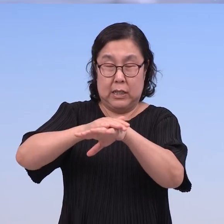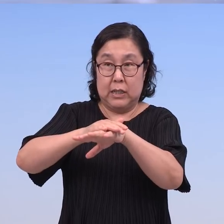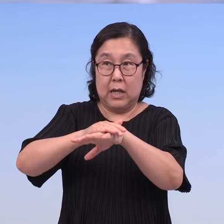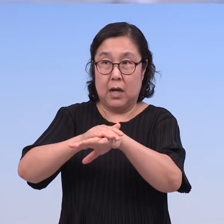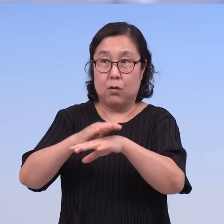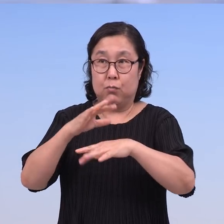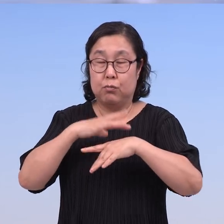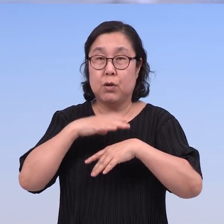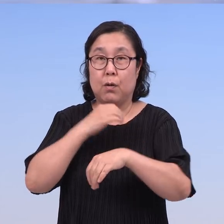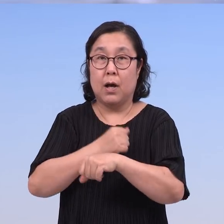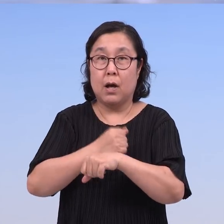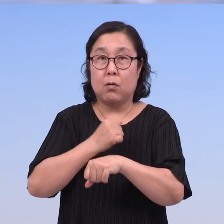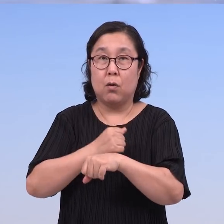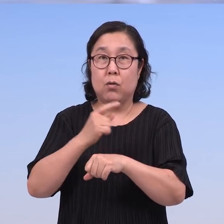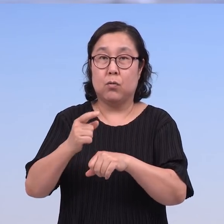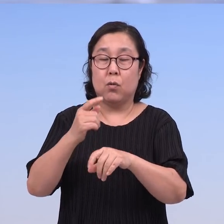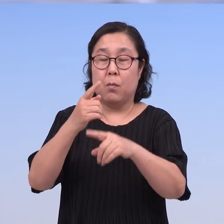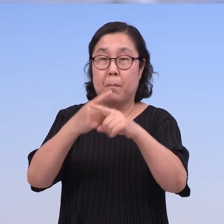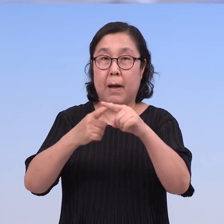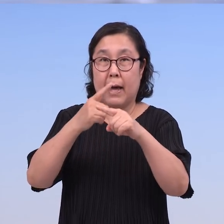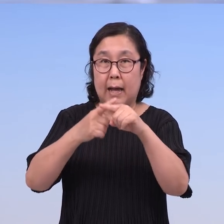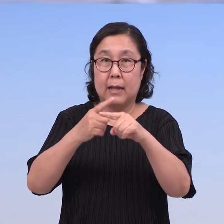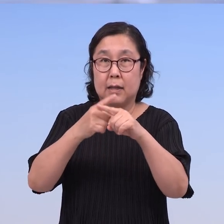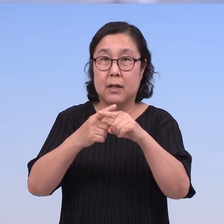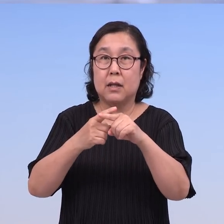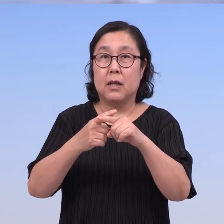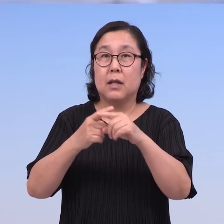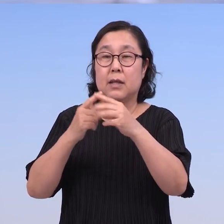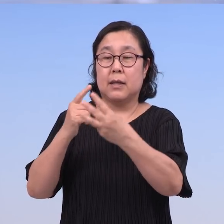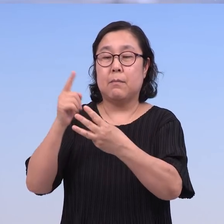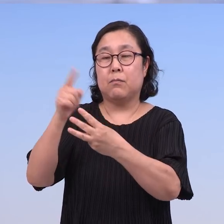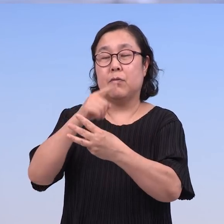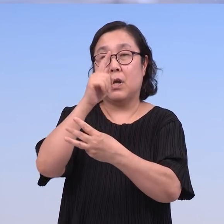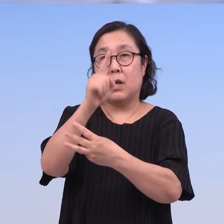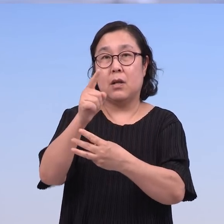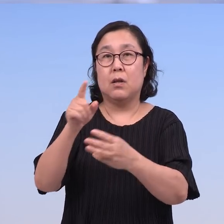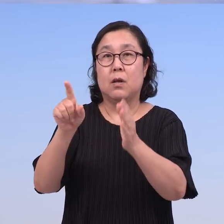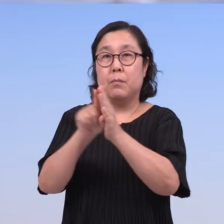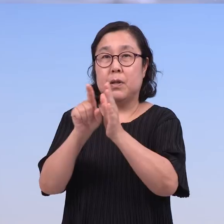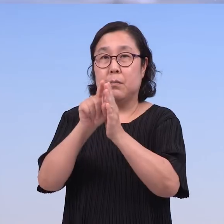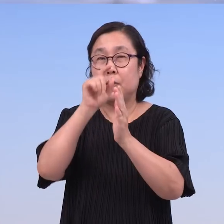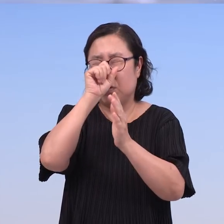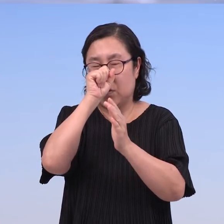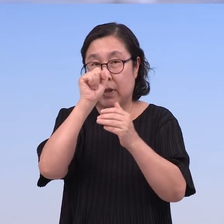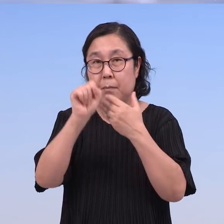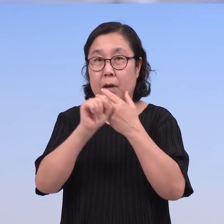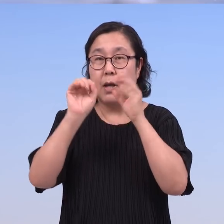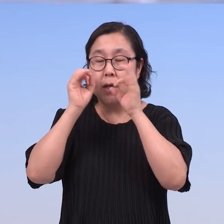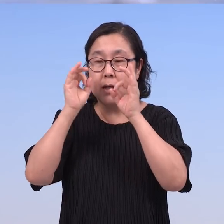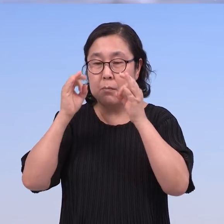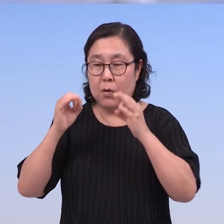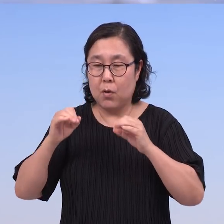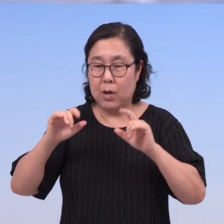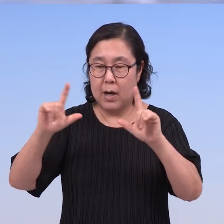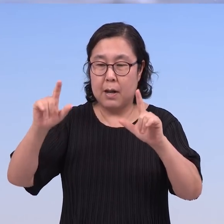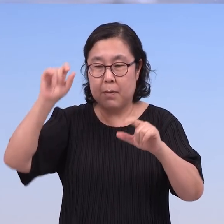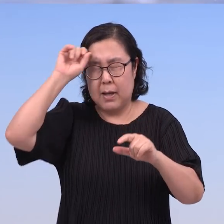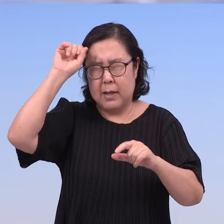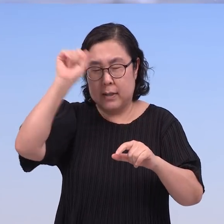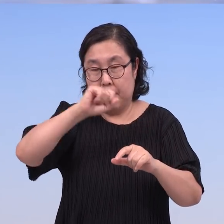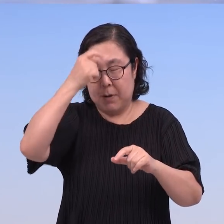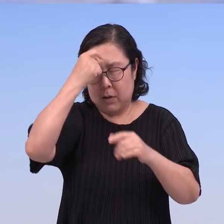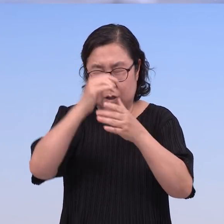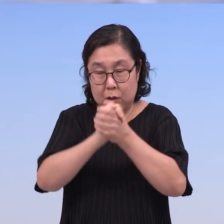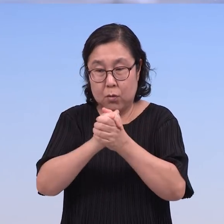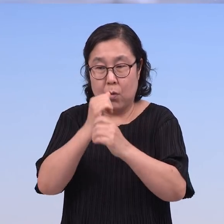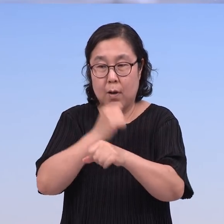한 절반쯤 될 거고요. 또 그 중에 또 한 절반은, 한 3분의 1은 또 막 그참 믿음이 좀 좋다면은 금요일 날도 수요일 날도